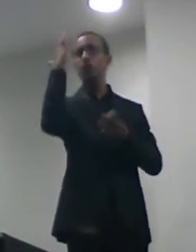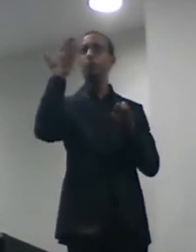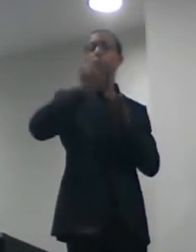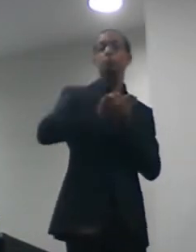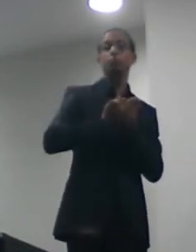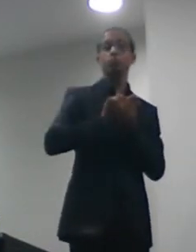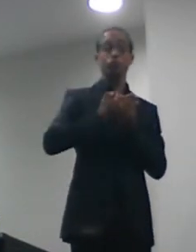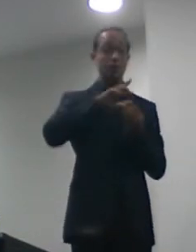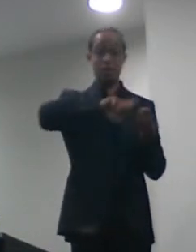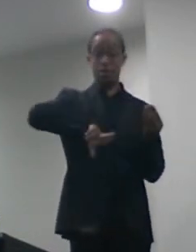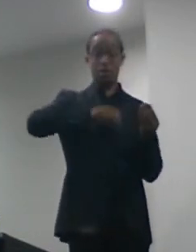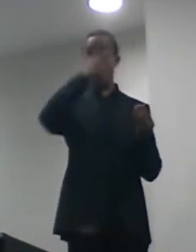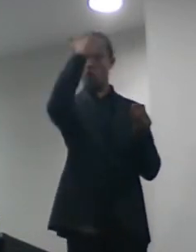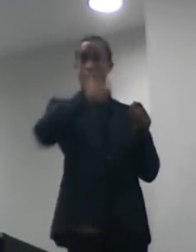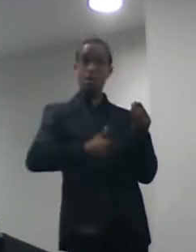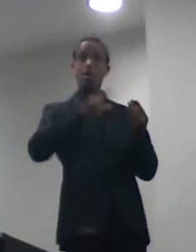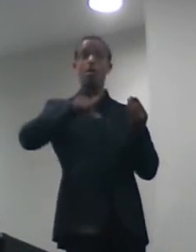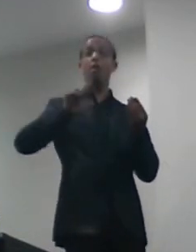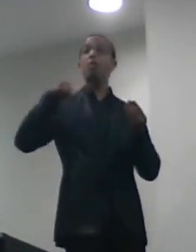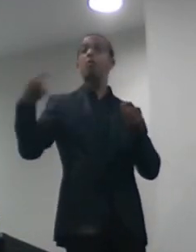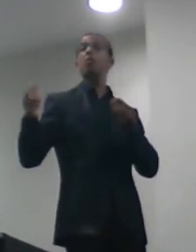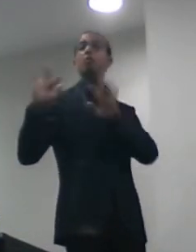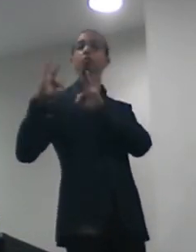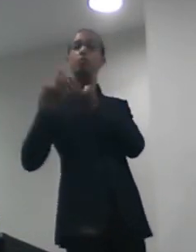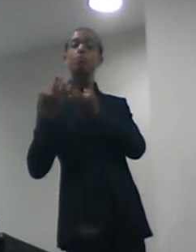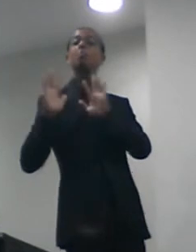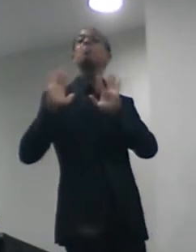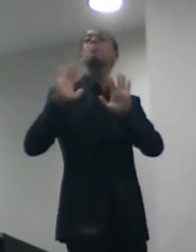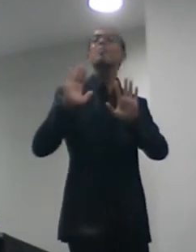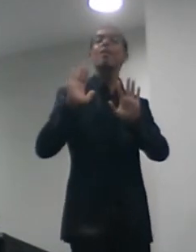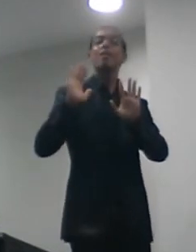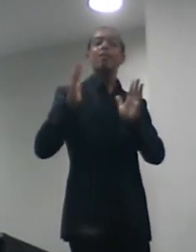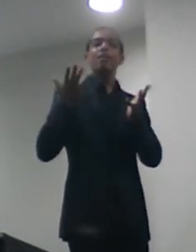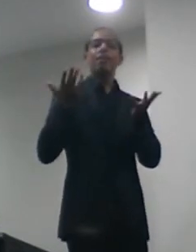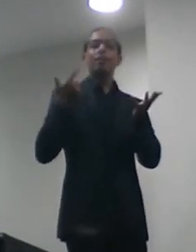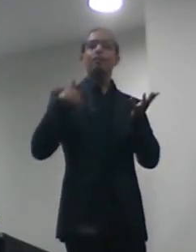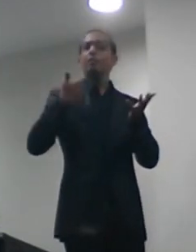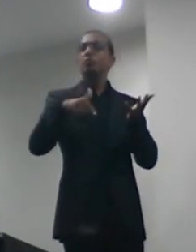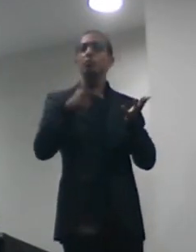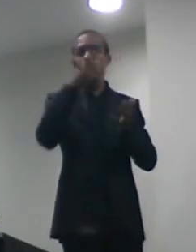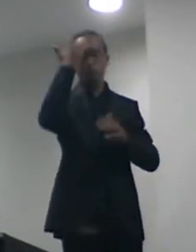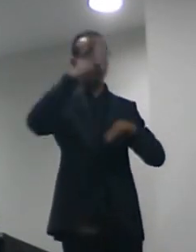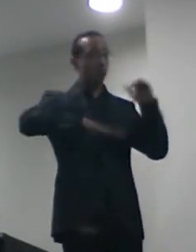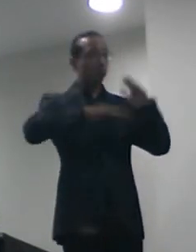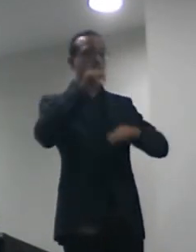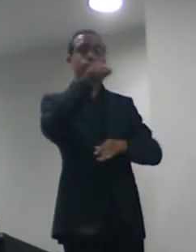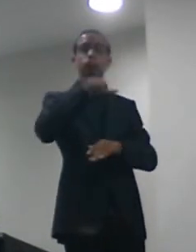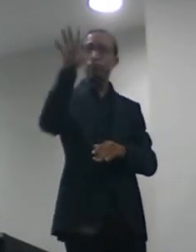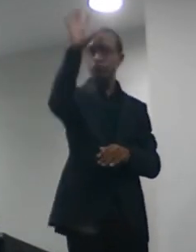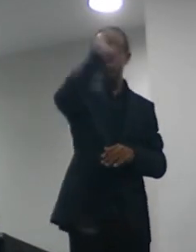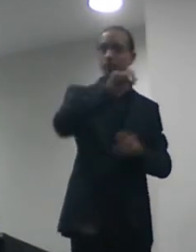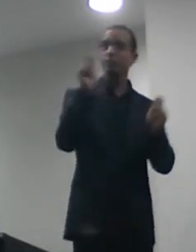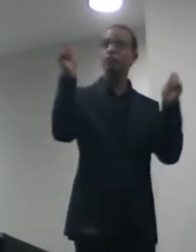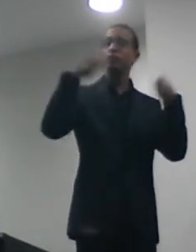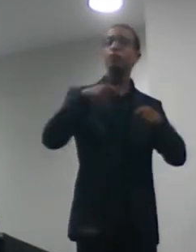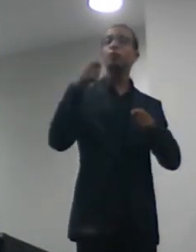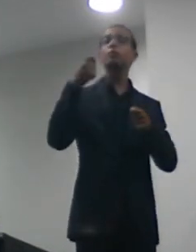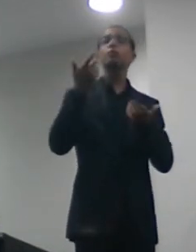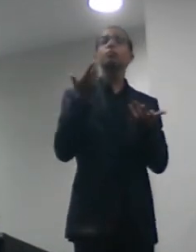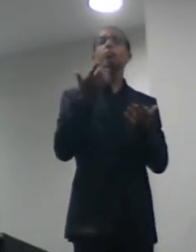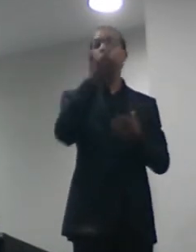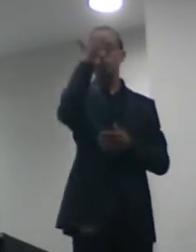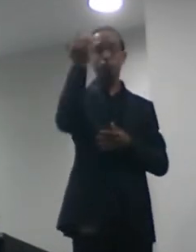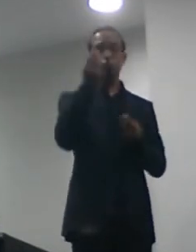processo que não era nem dele, era uma pessoa da família dele. Entretanto, como não havia servidores capacitados, o